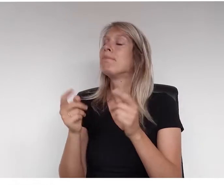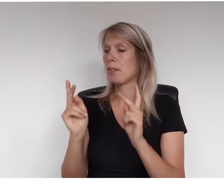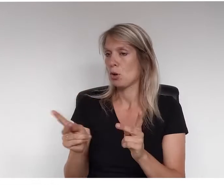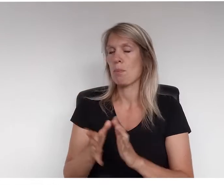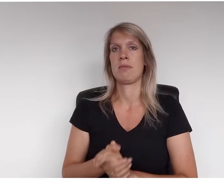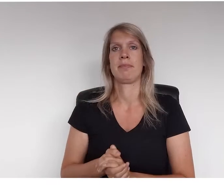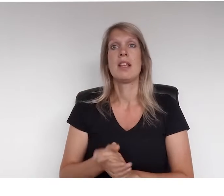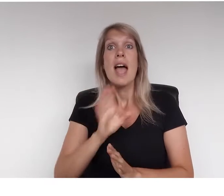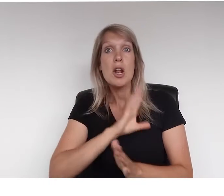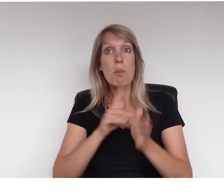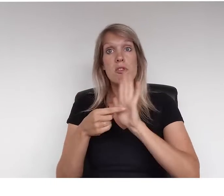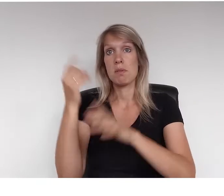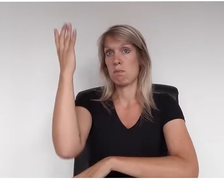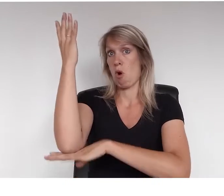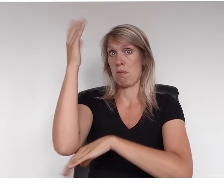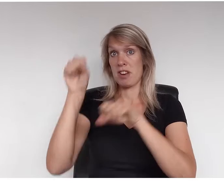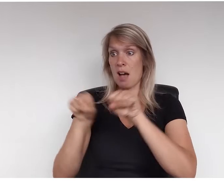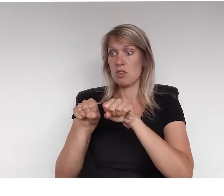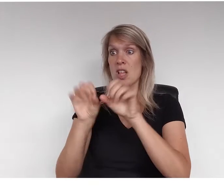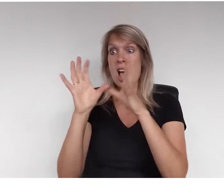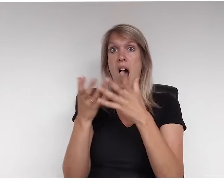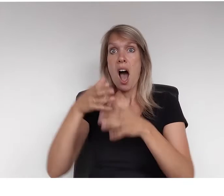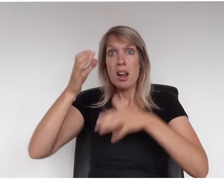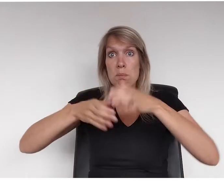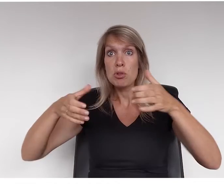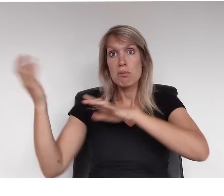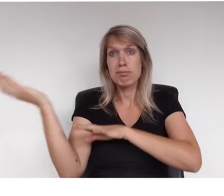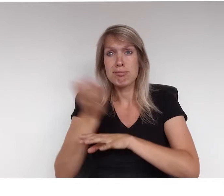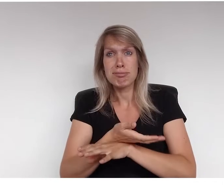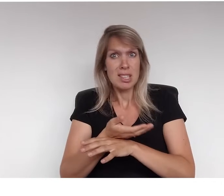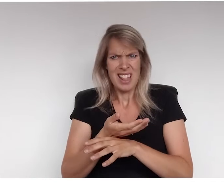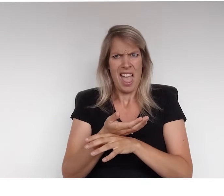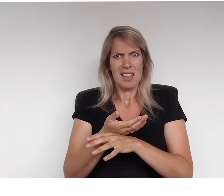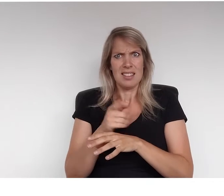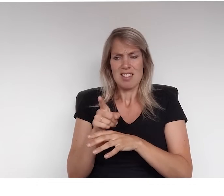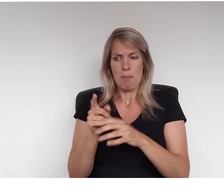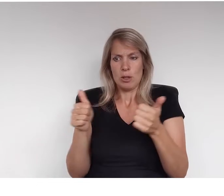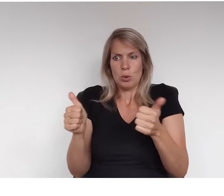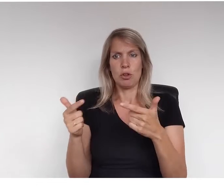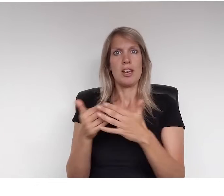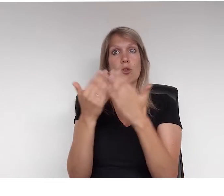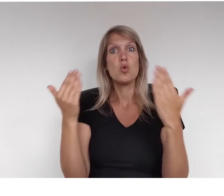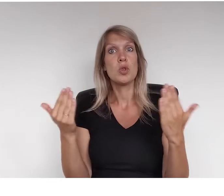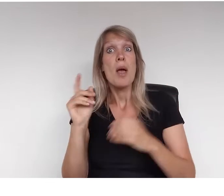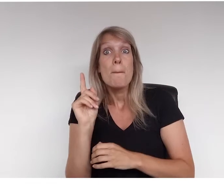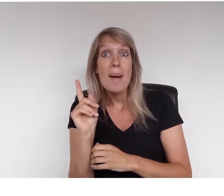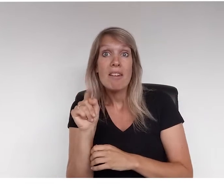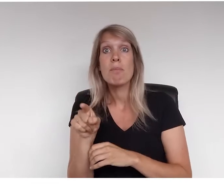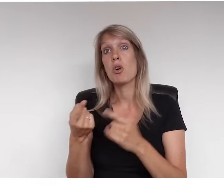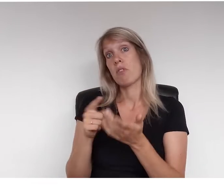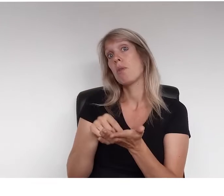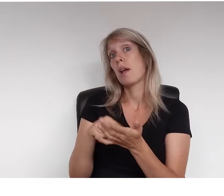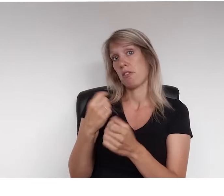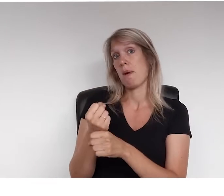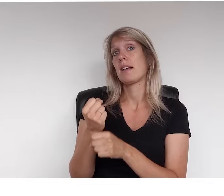bijvoorbeeld bij bomen met hout... Ja, we moeten niet zomaar allemaal bossen weg gaan kappen... want nee. Dat is natuurlijk helemaal niet fijn voor de nee. natuur. Maar we mogen natuurlijk wel gebruik van maken van de